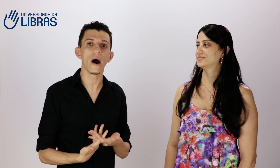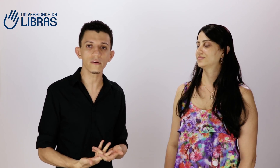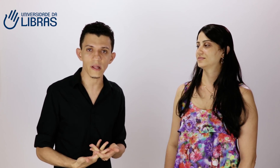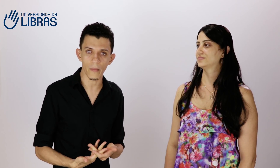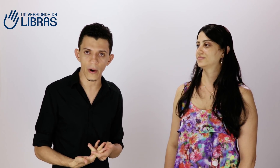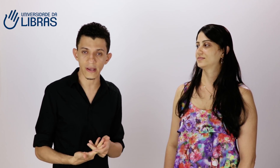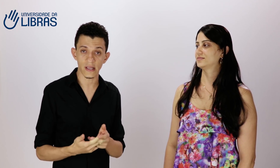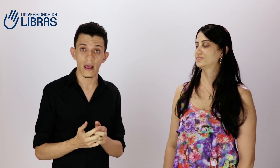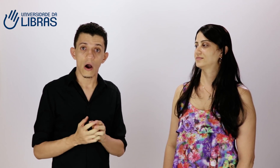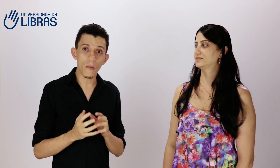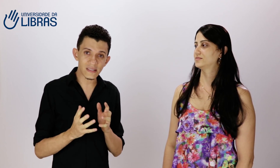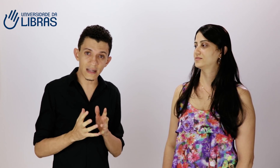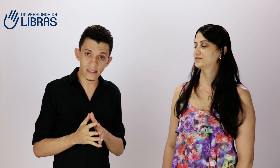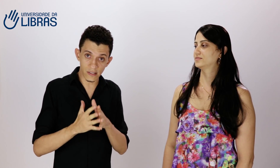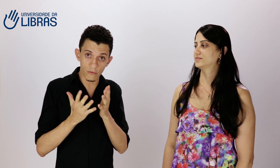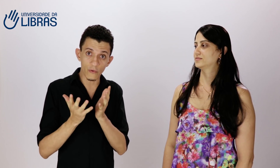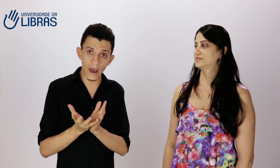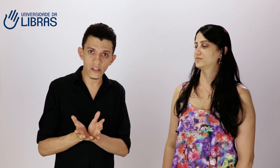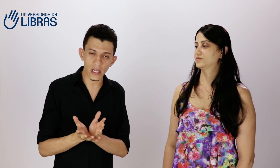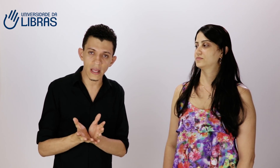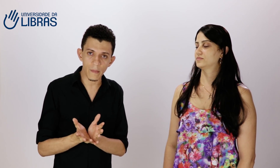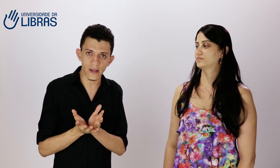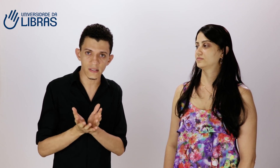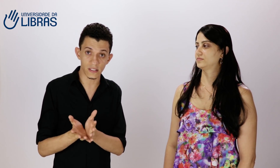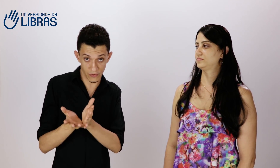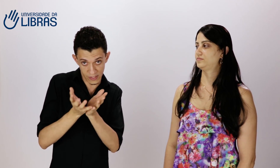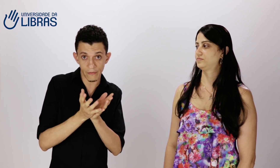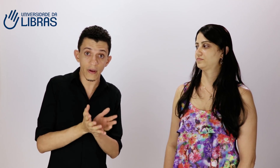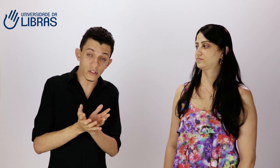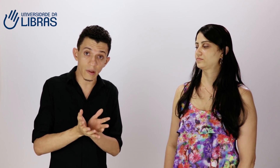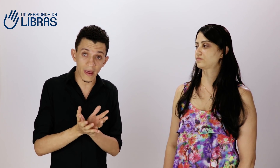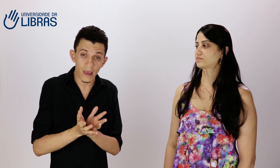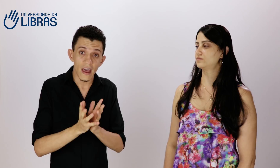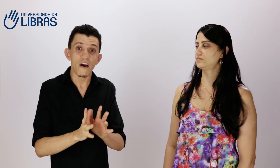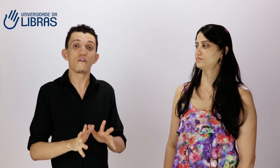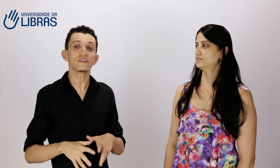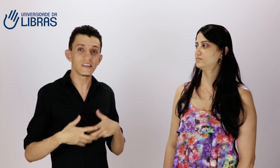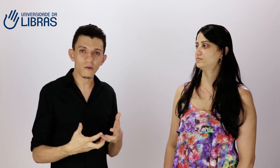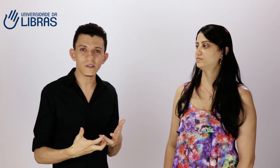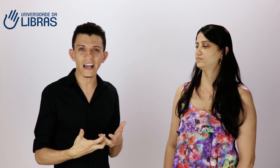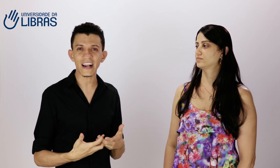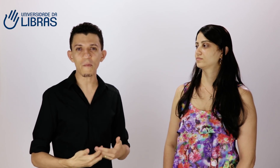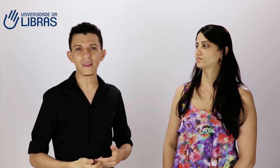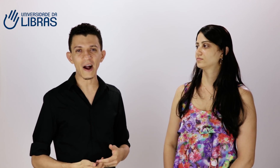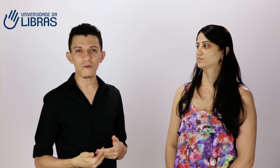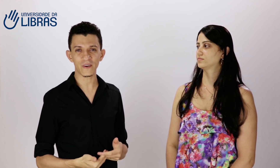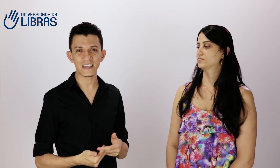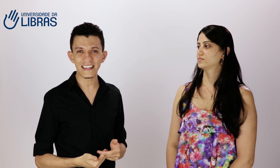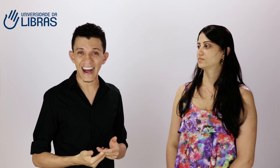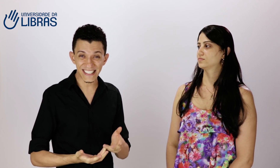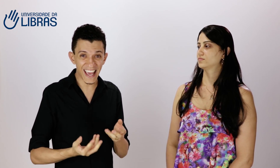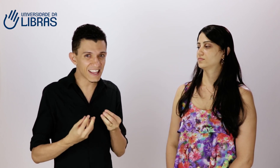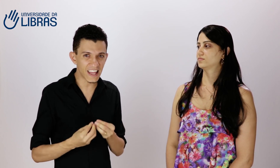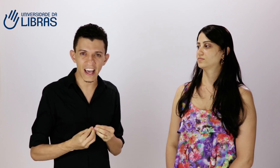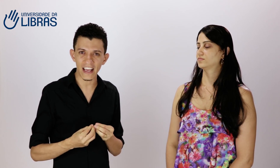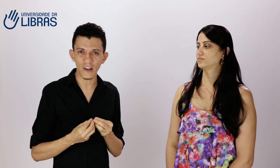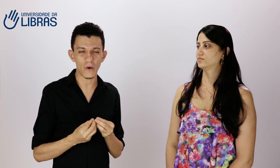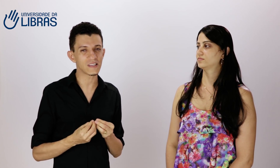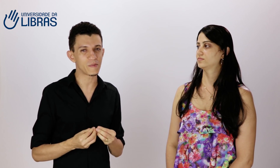anos depois, uma sinalização fluente em Libras, se você é fluente também, você consegue captar com facilidade, reter aquele conhecimento